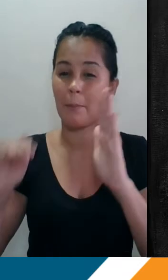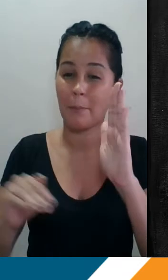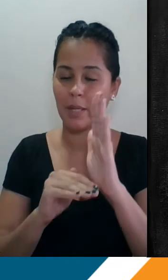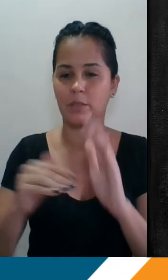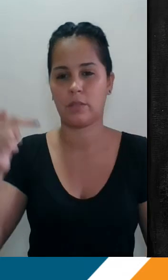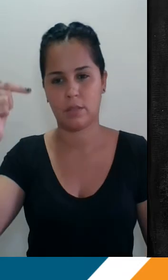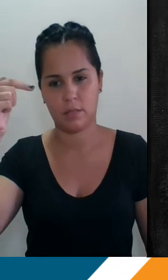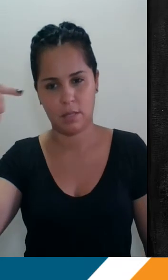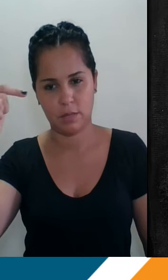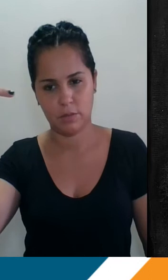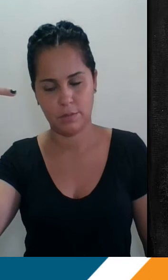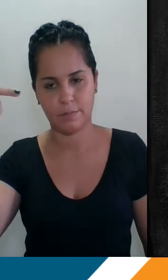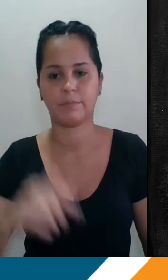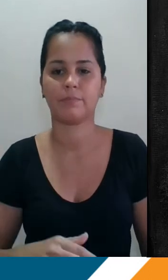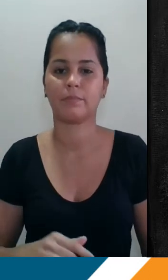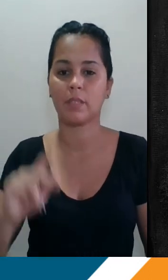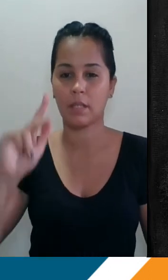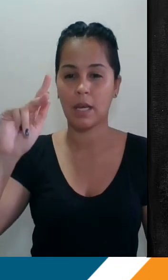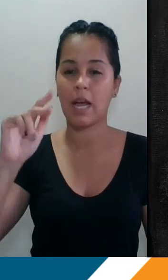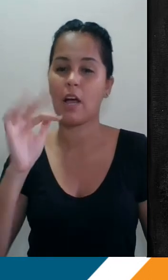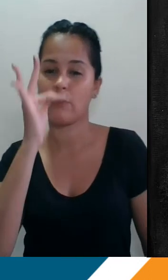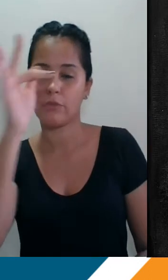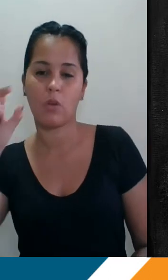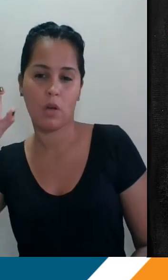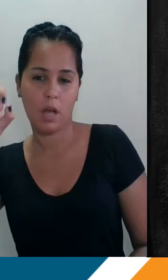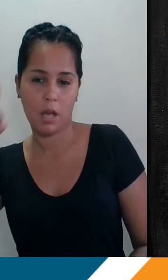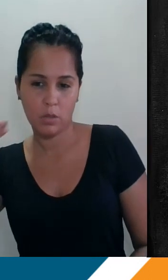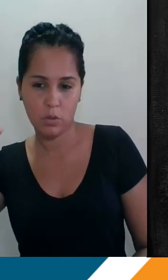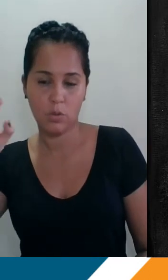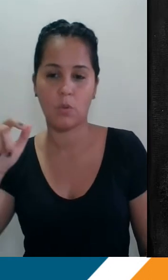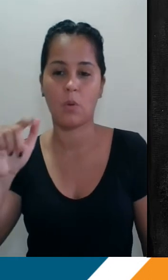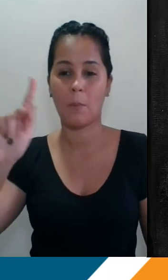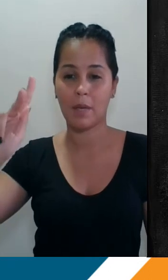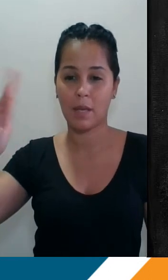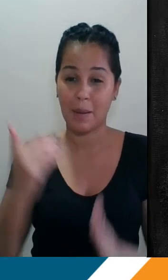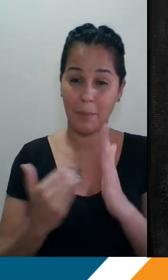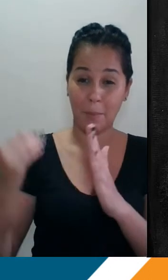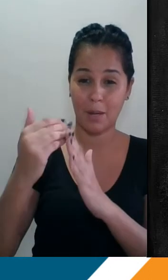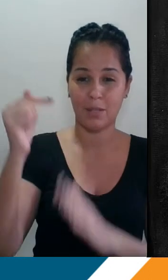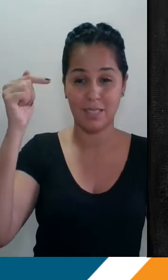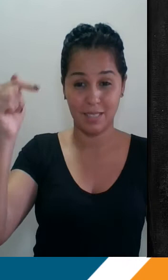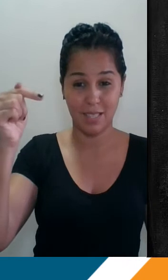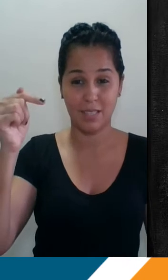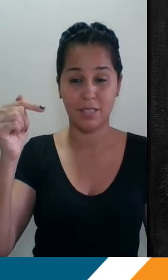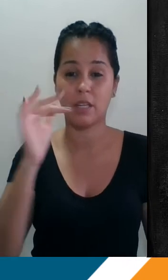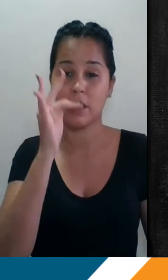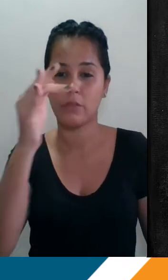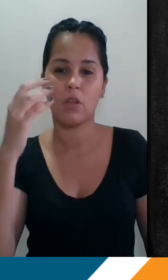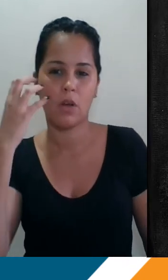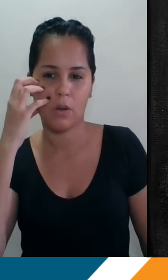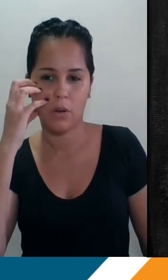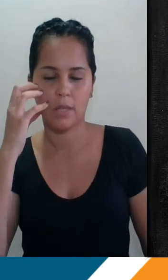7 vai dar para a gente uma flor azul, e um pH maior do que 7, uma flor rosa. A outra informação importante sobre o pH é